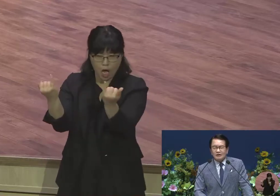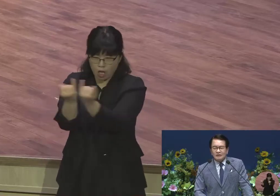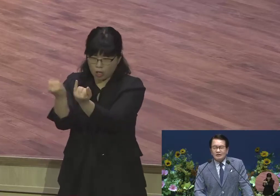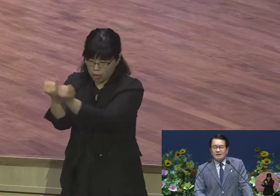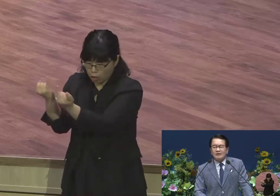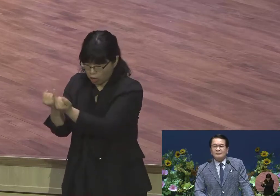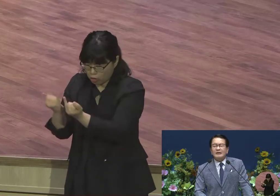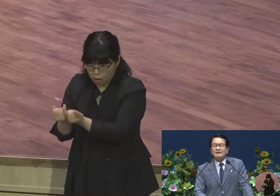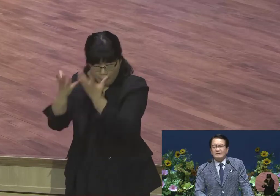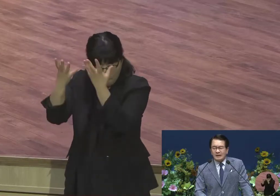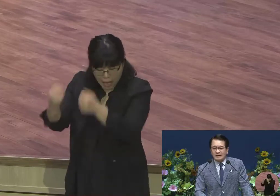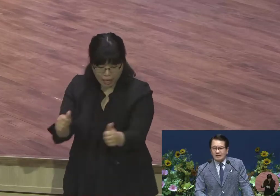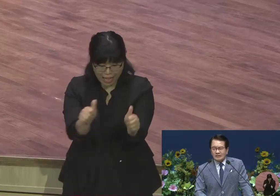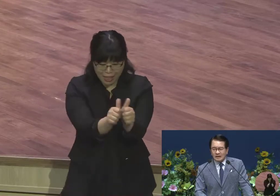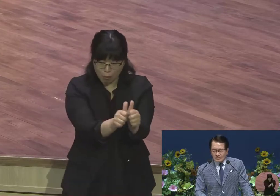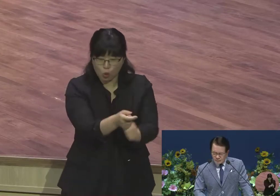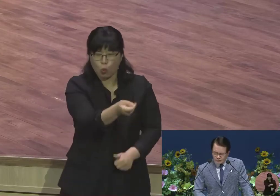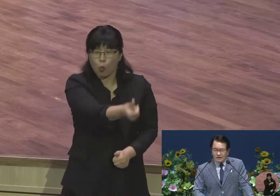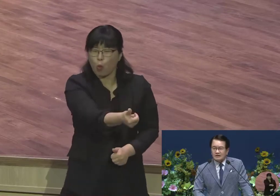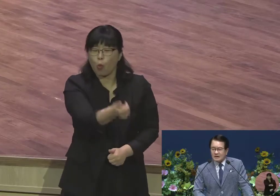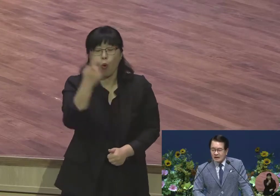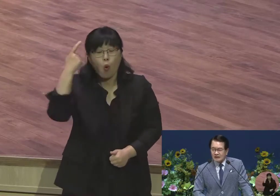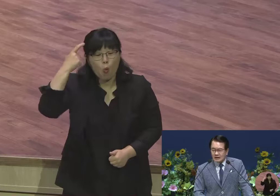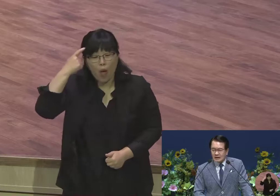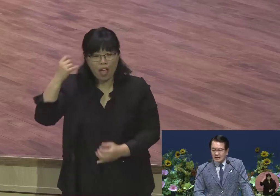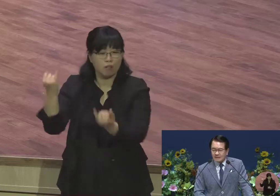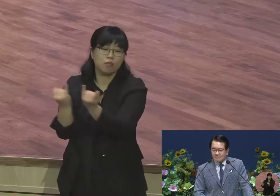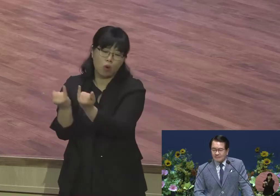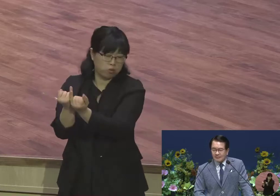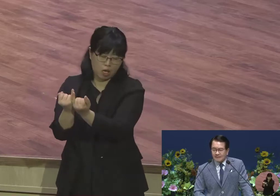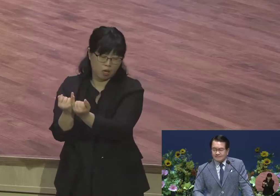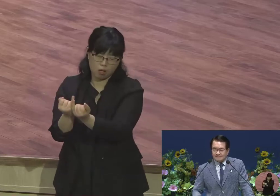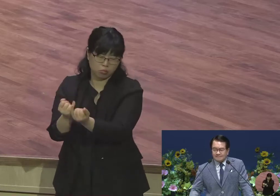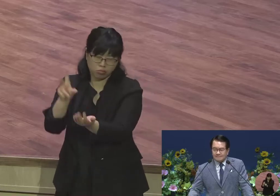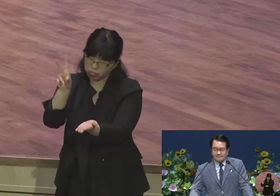그런 여자들 은혜 많이 더 받더라고요. 아주 문제가 심각하니까.